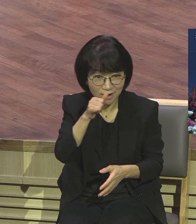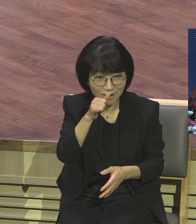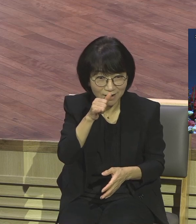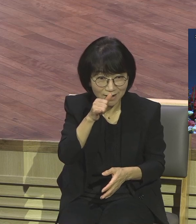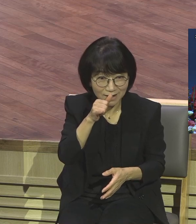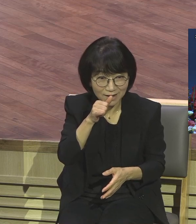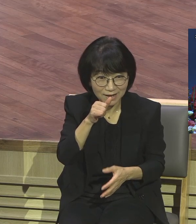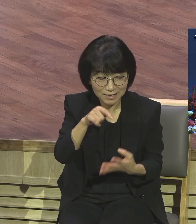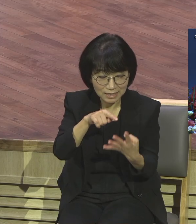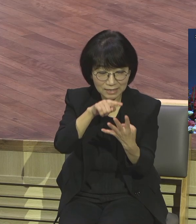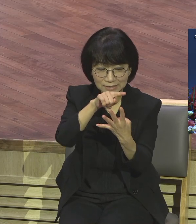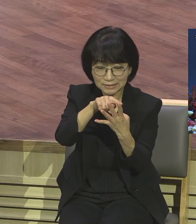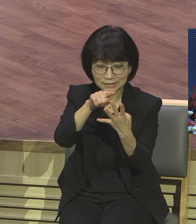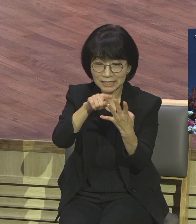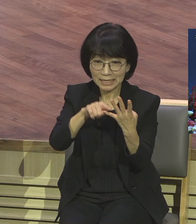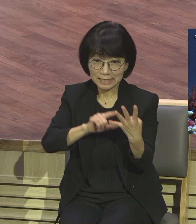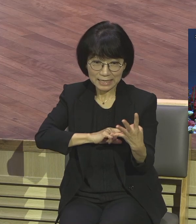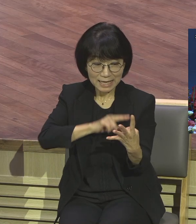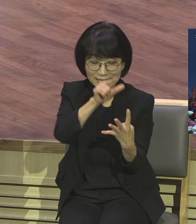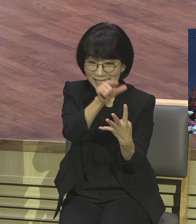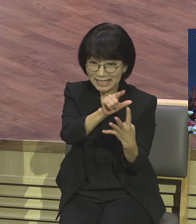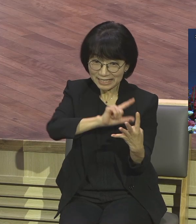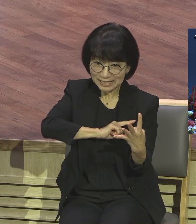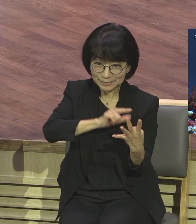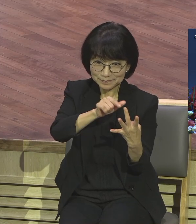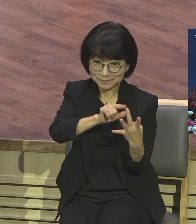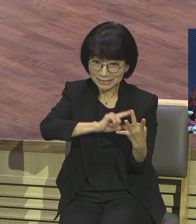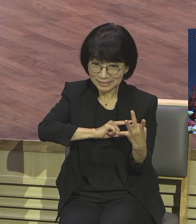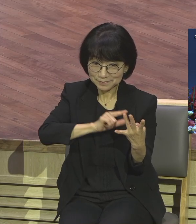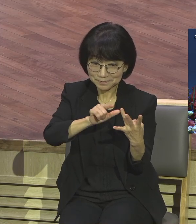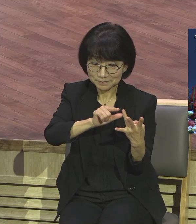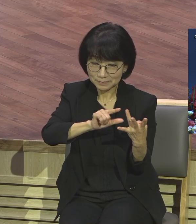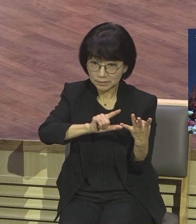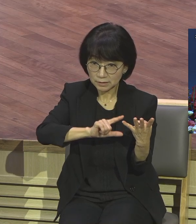잡힙니까? 보입니까?